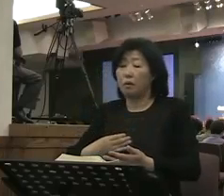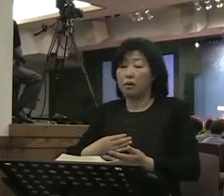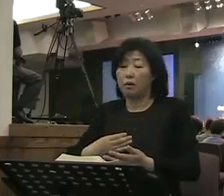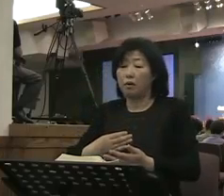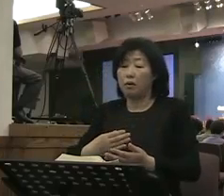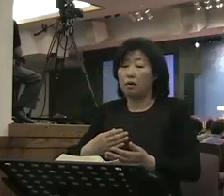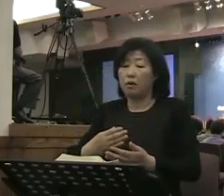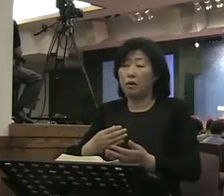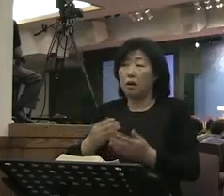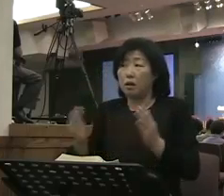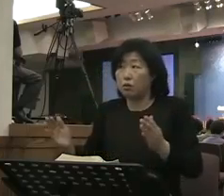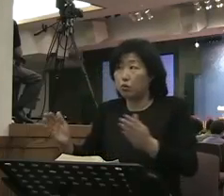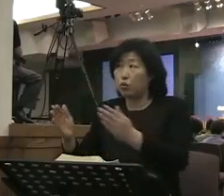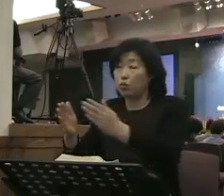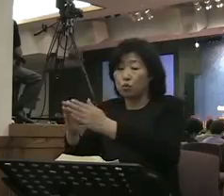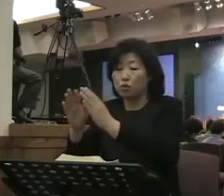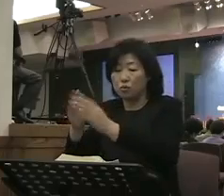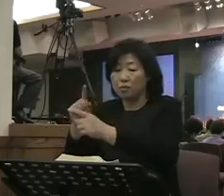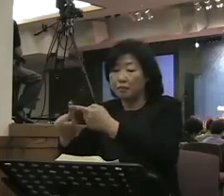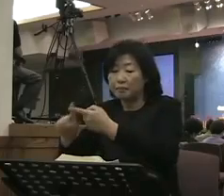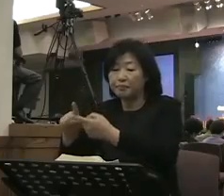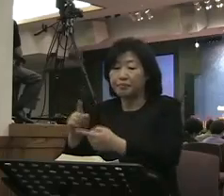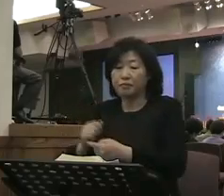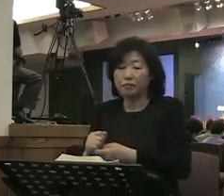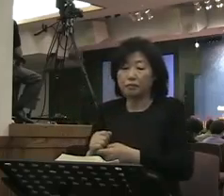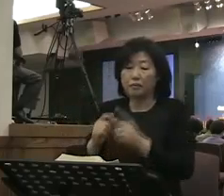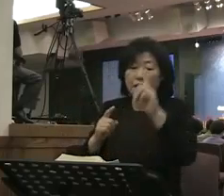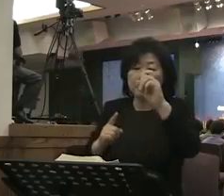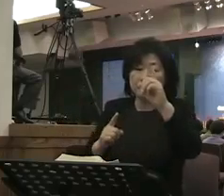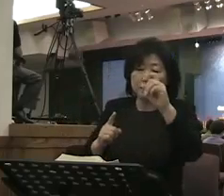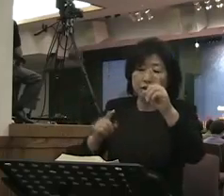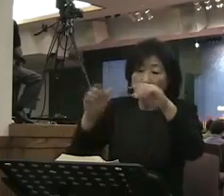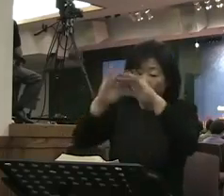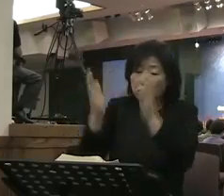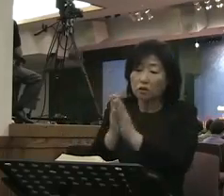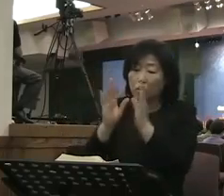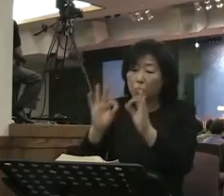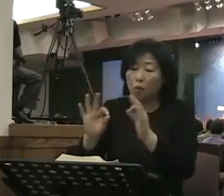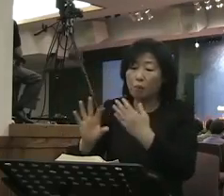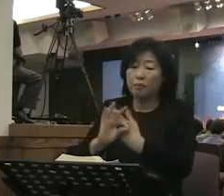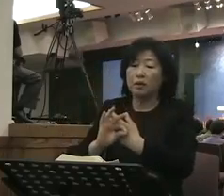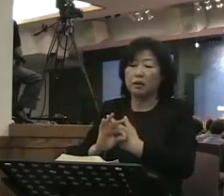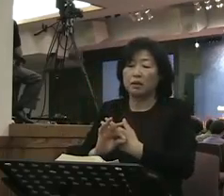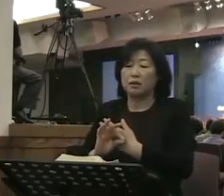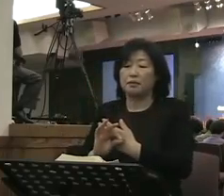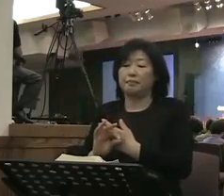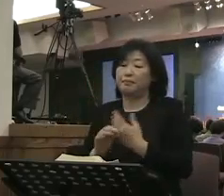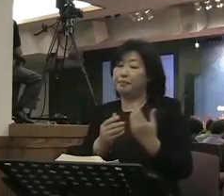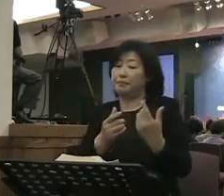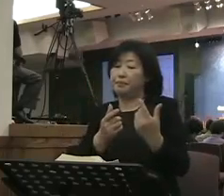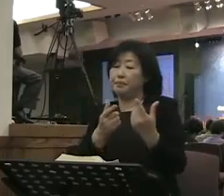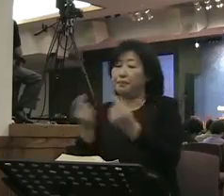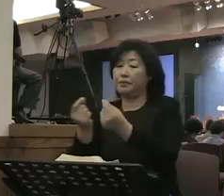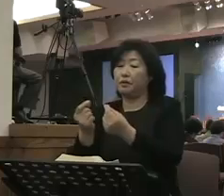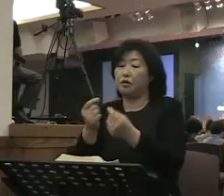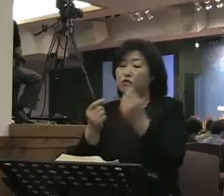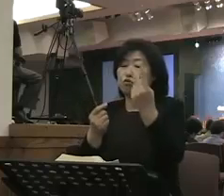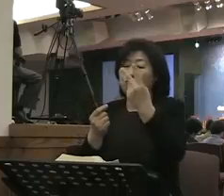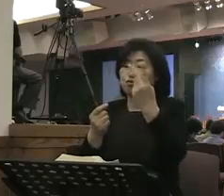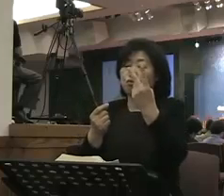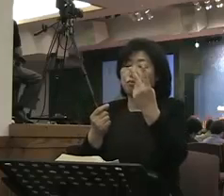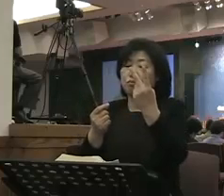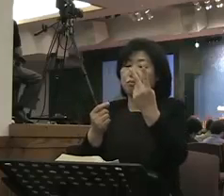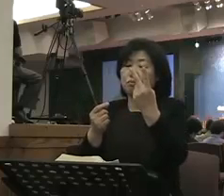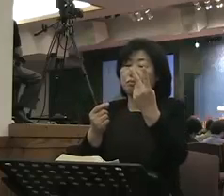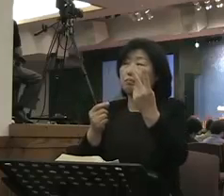맞추십니다. 그렇다면 이 11장의 전체를 보느라면 상충되고 있는 두 장면이 보이고 있는